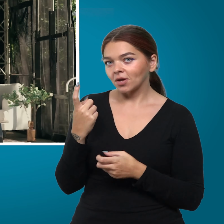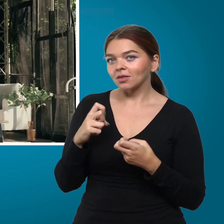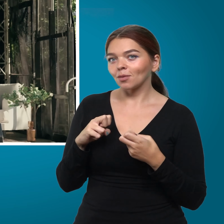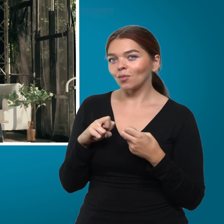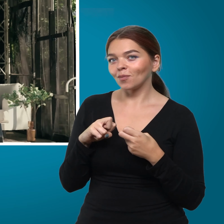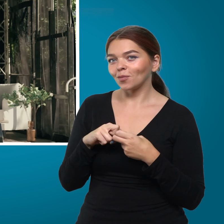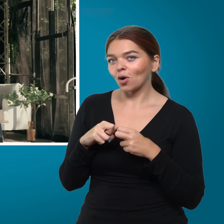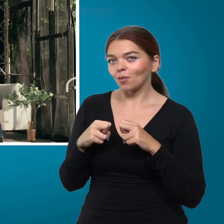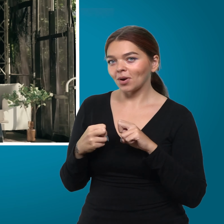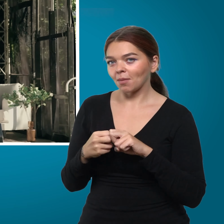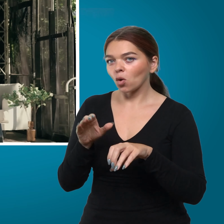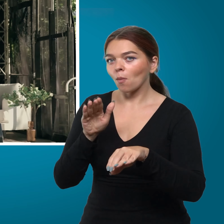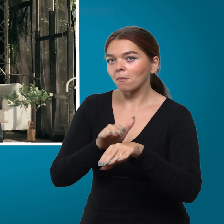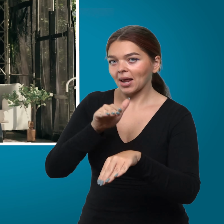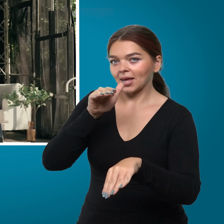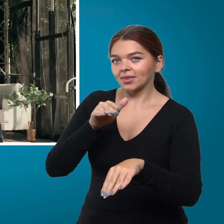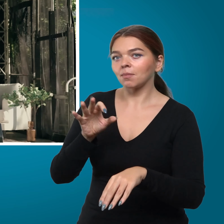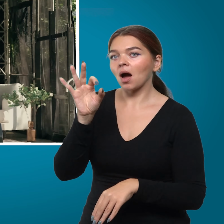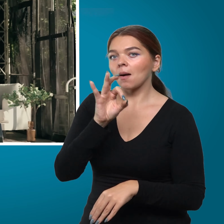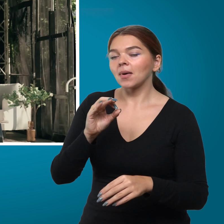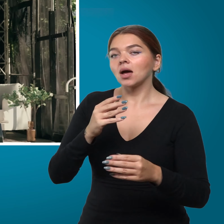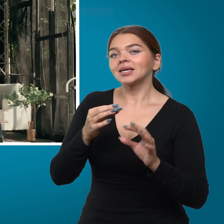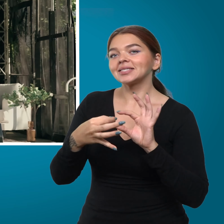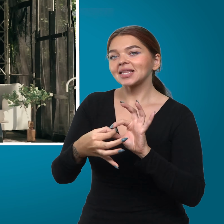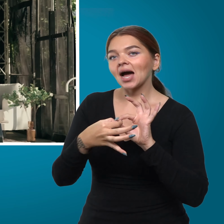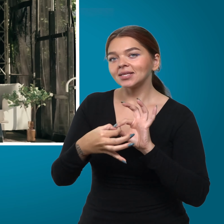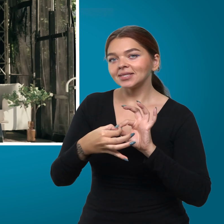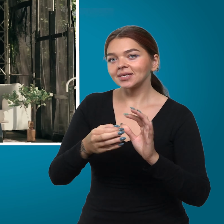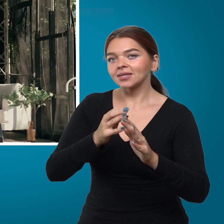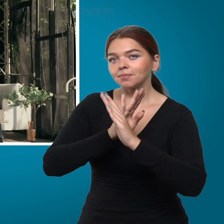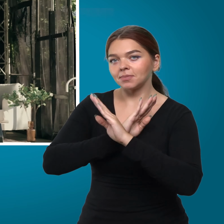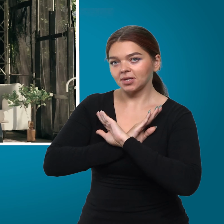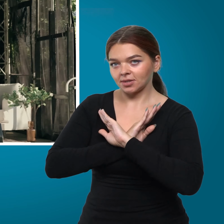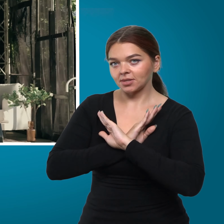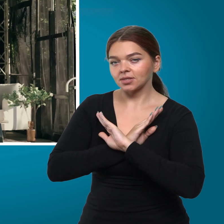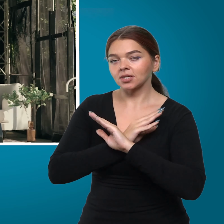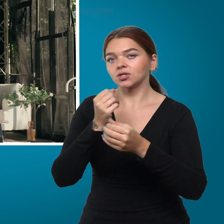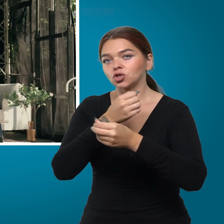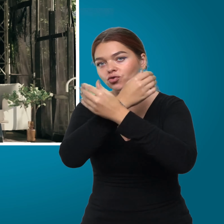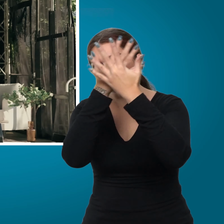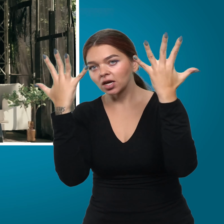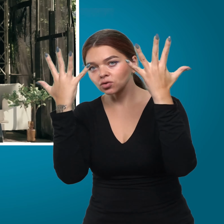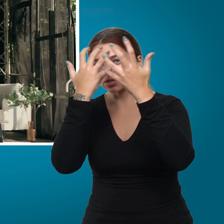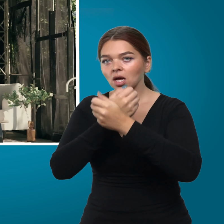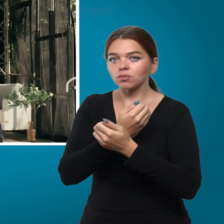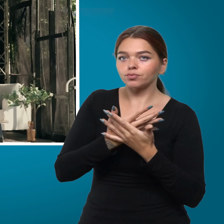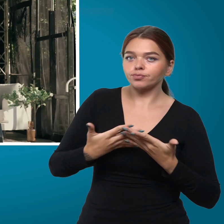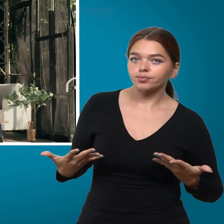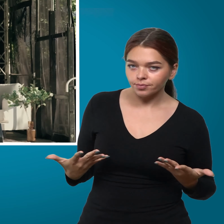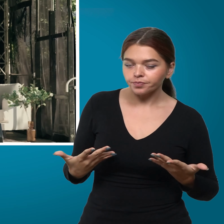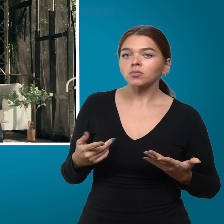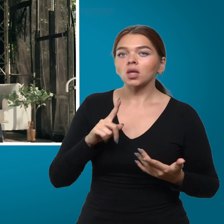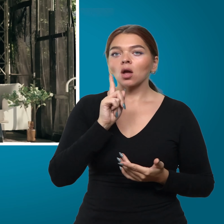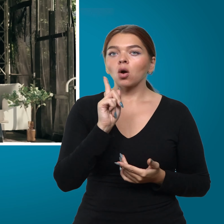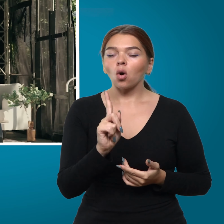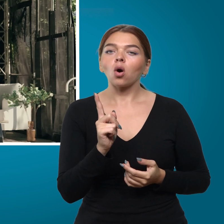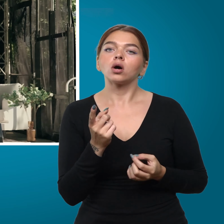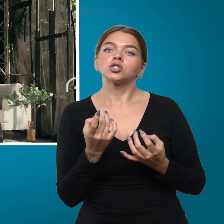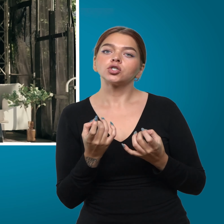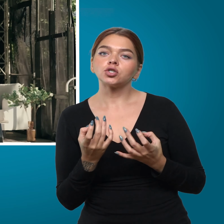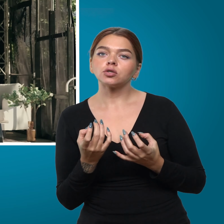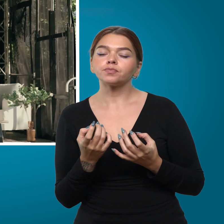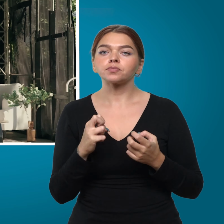visatos dalimi, ta prasme, tu tesi savo kelionę, tavo siela tesia kelionę. Gerai, tai